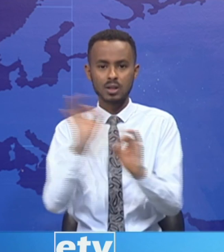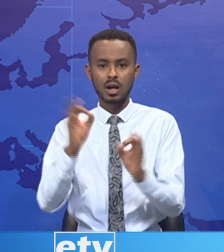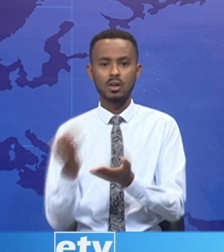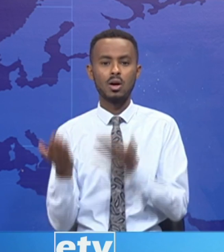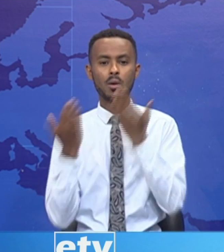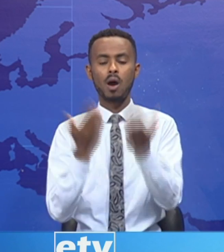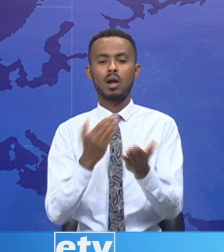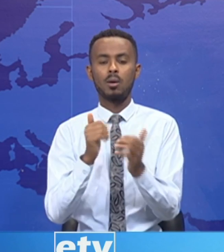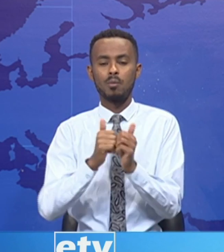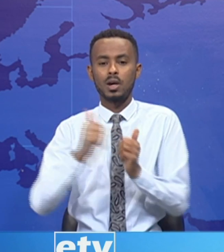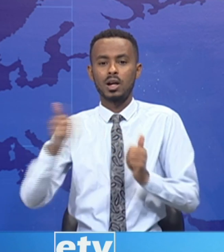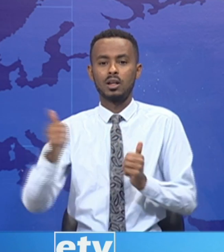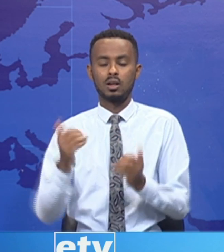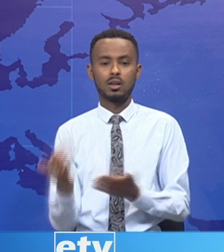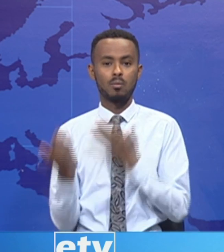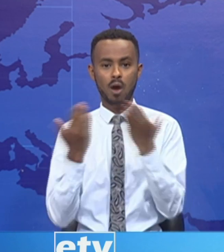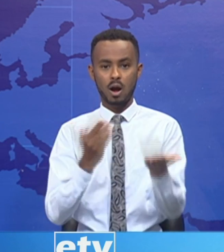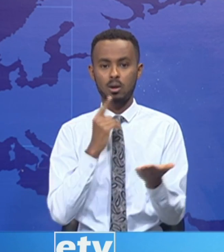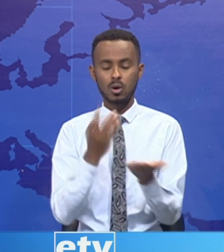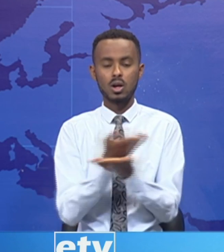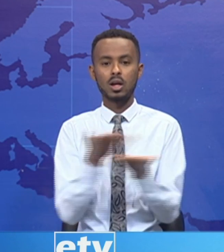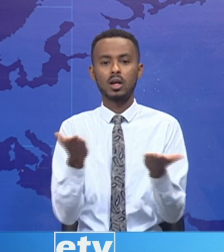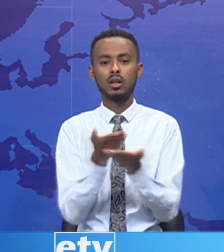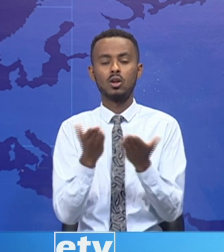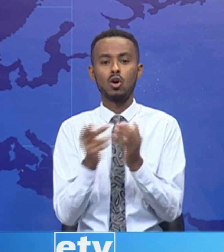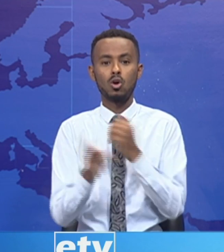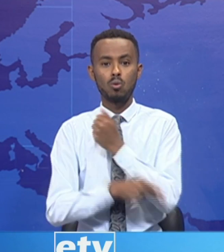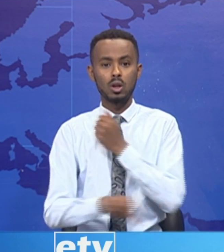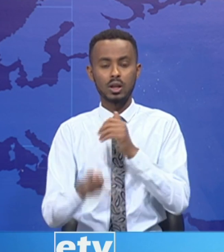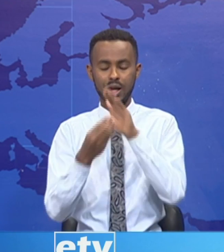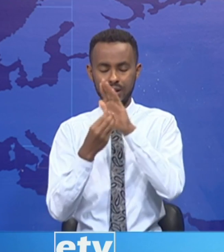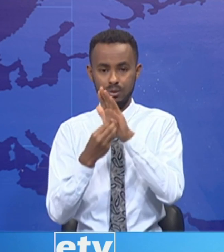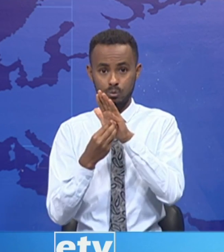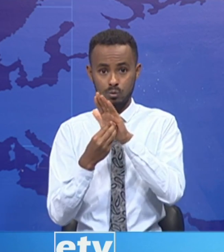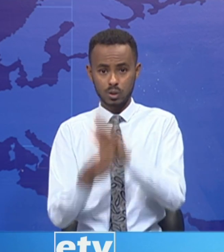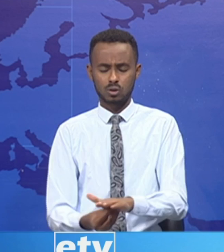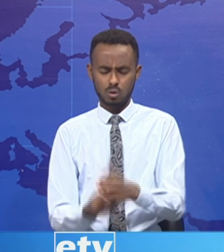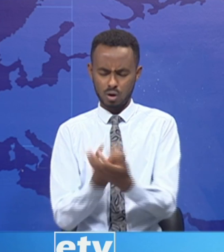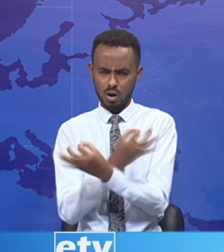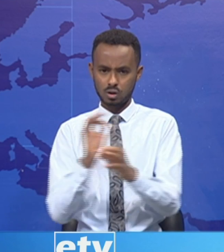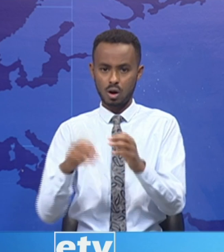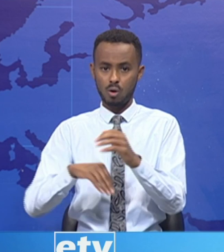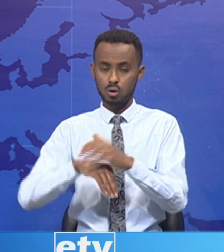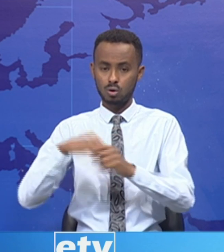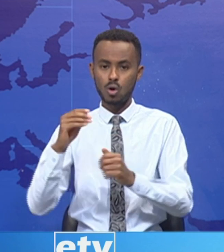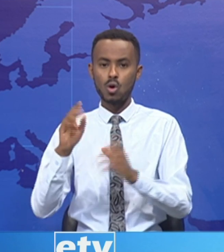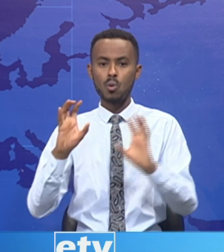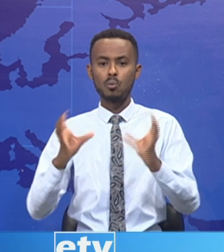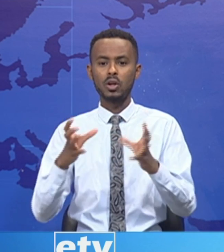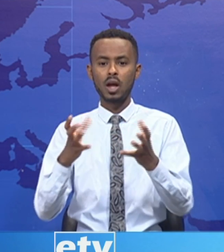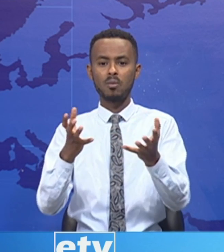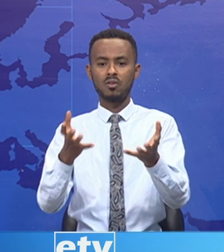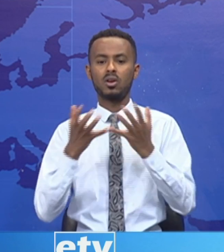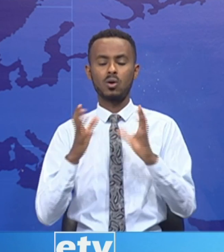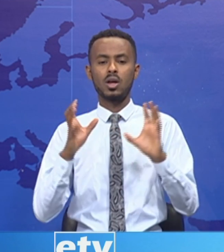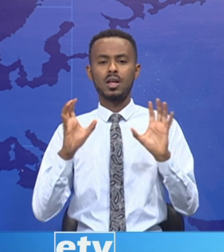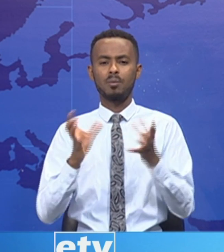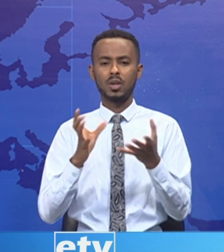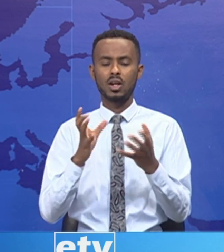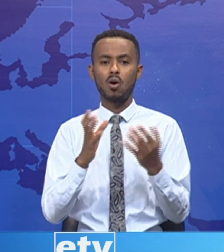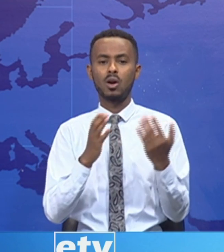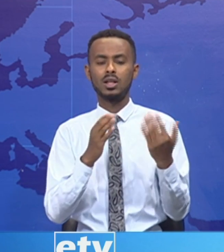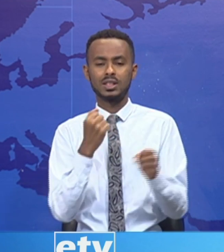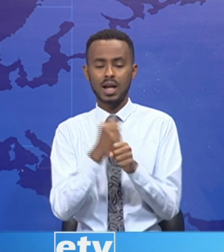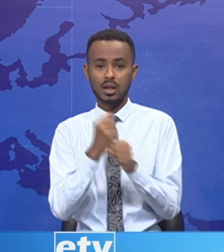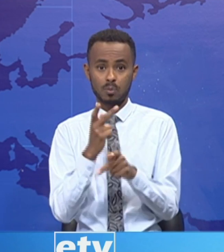ነው፣ በገለልተኝነት ማቅረብ ነው። ከየትኛውም የፖለቲካ ተጽዕኖ ነጻ ሆኖ የሚዲያው የሚፈልገውን የሚዲያውን እሴት